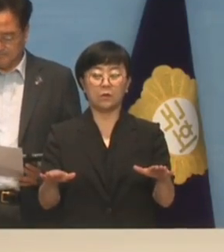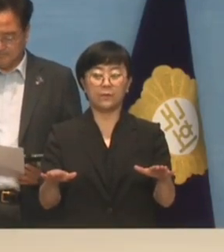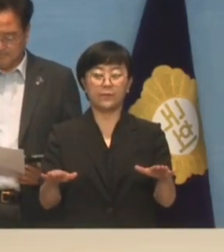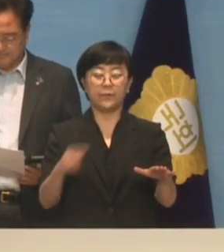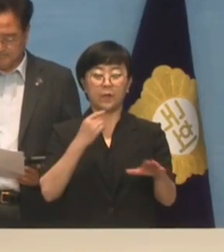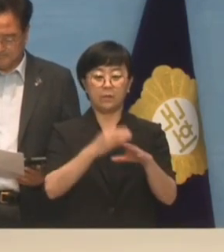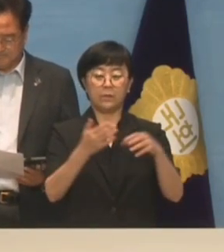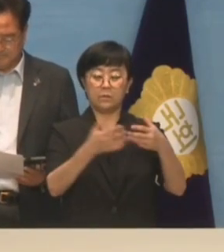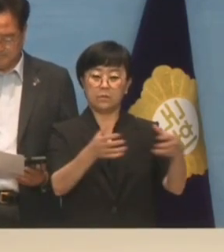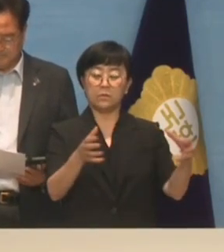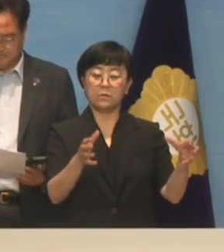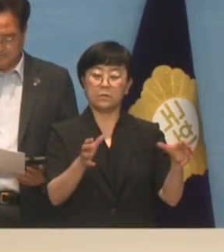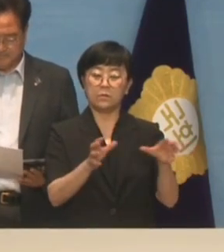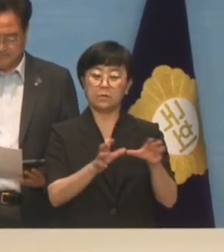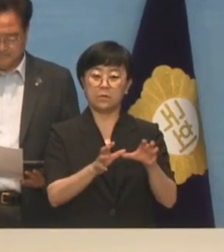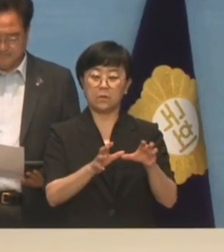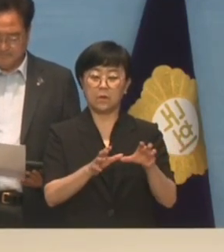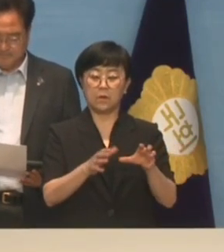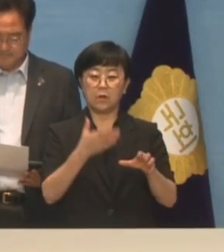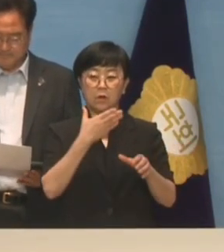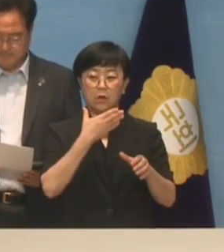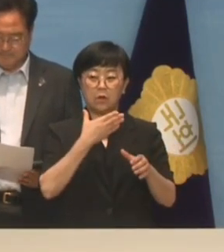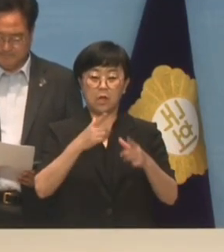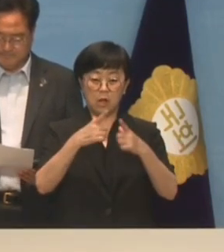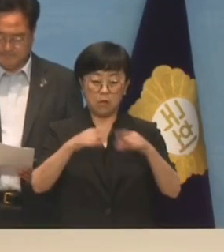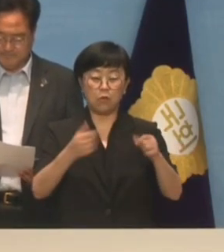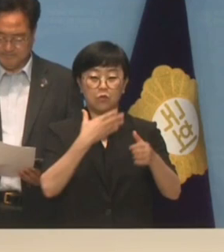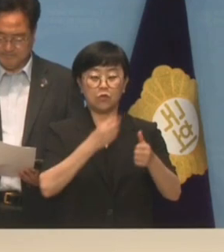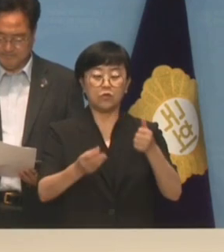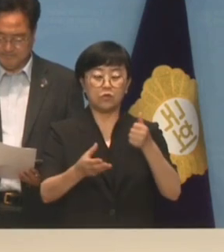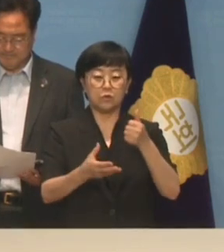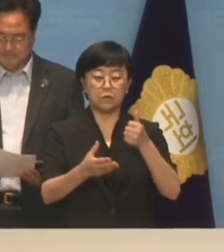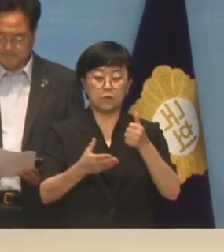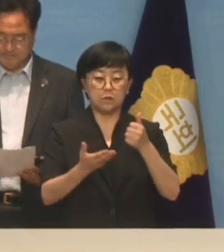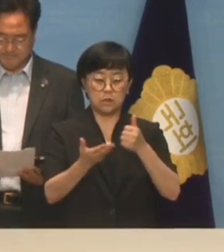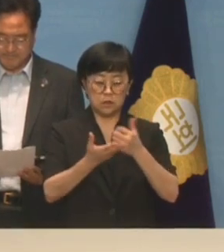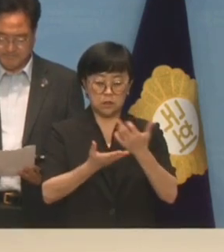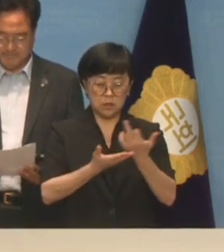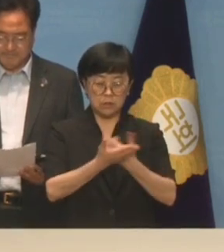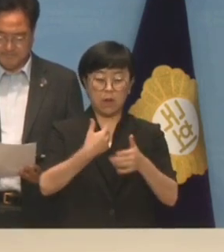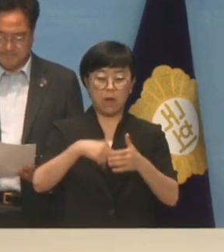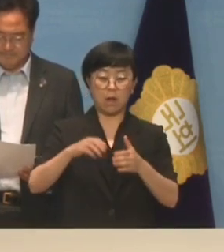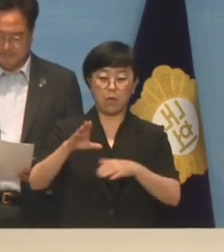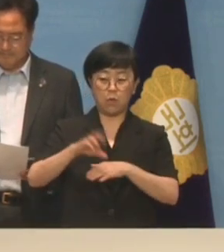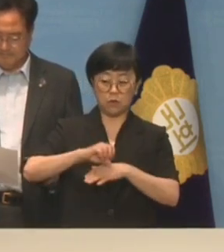저희 더불어민주당 후쿠시마 원전 오염수 해양 투기 저지 대책위원회에서는